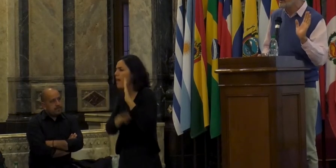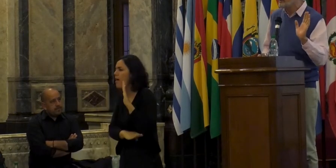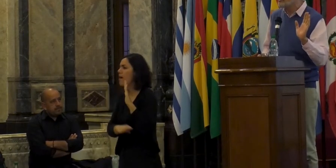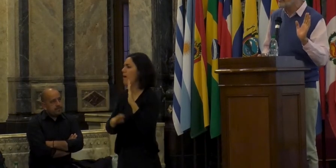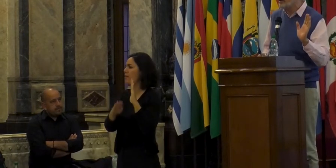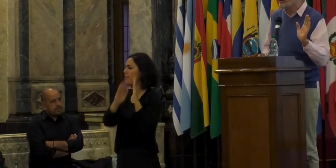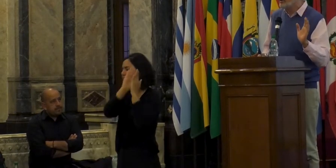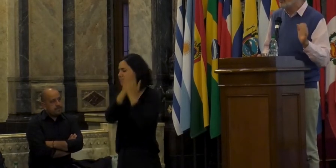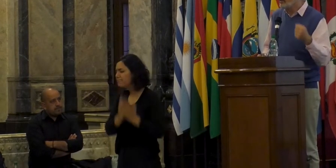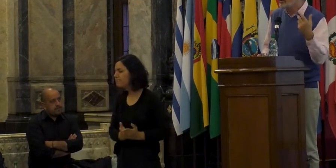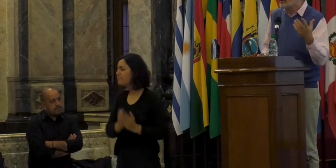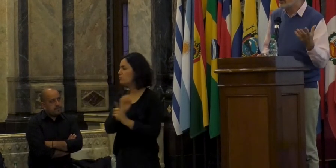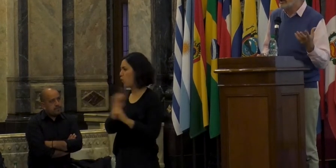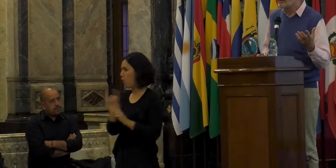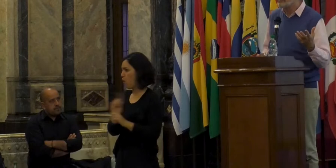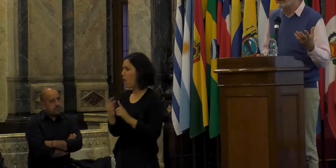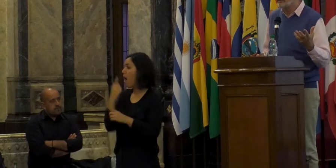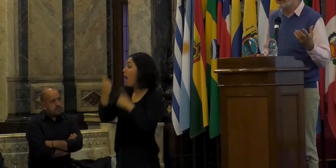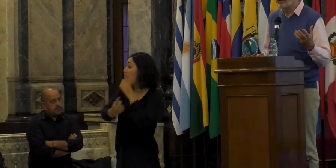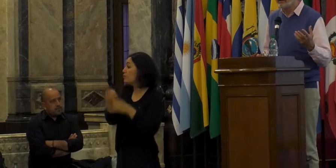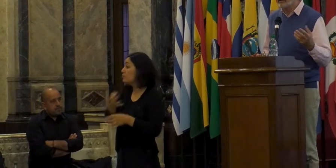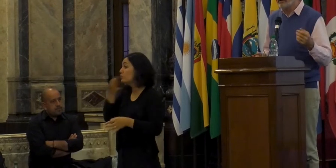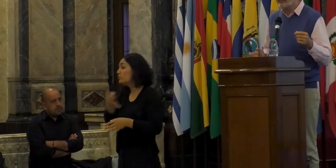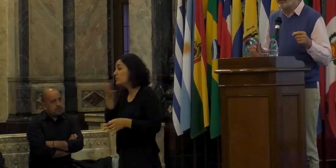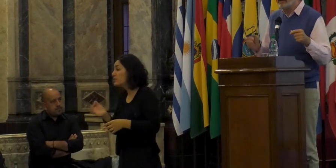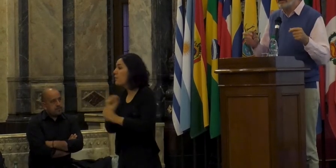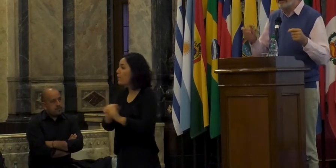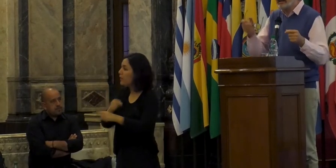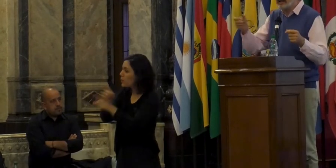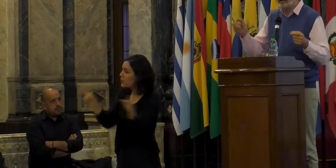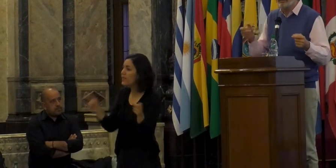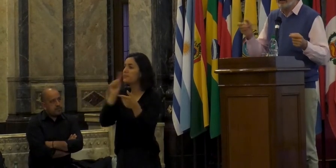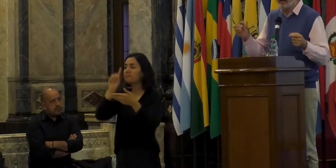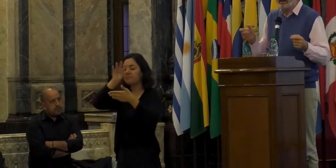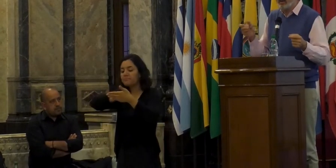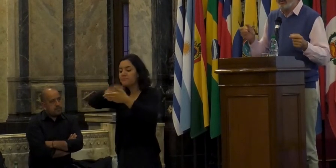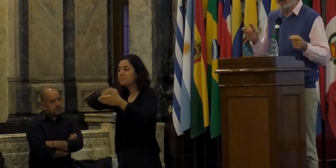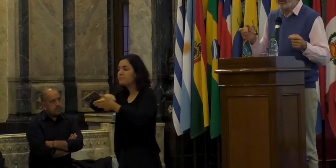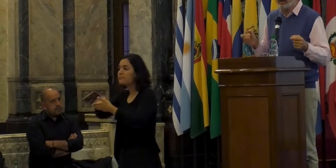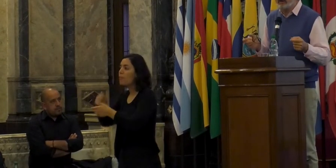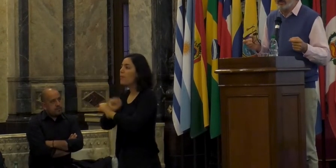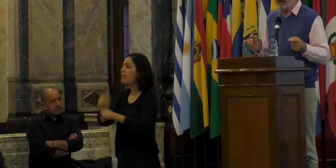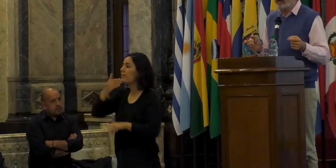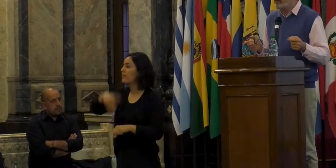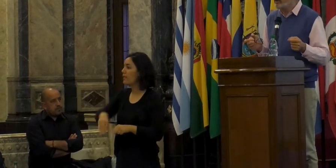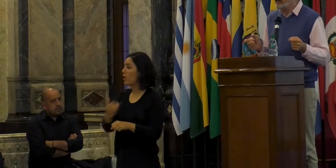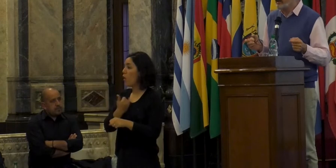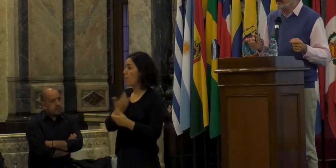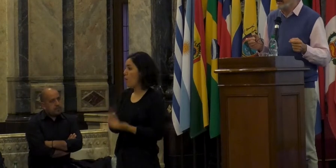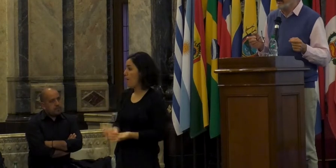libre, es más bien un conjunto de sugerencias de lectura que permiten entender como un objeto